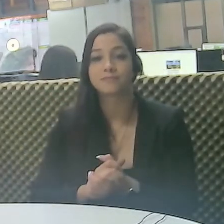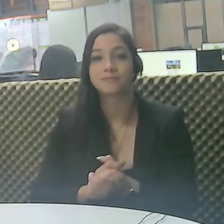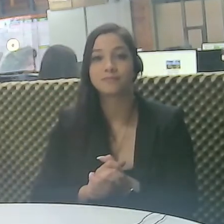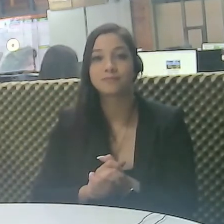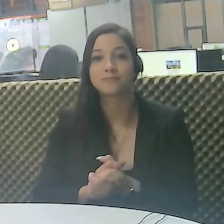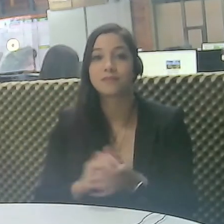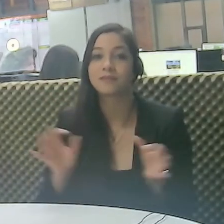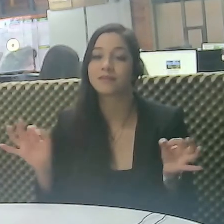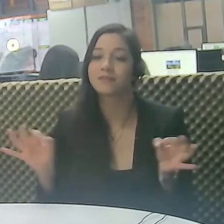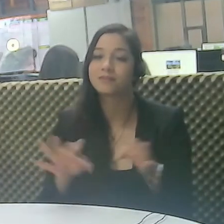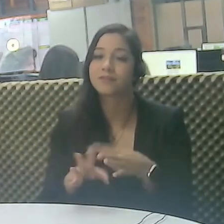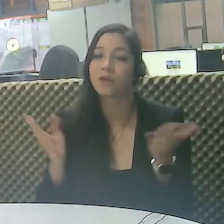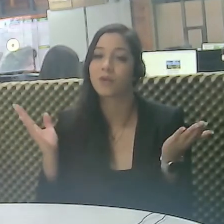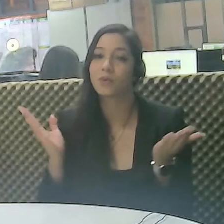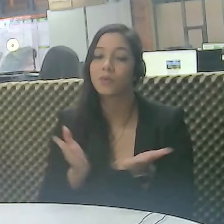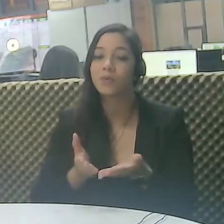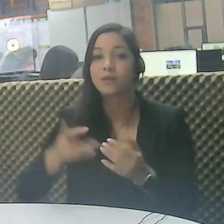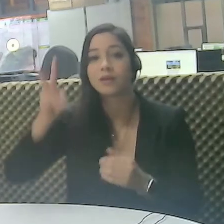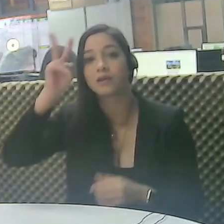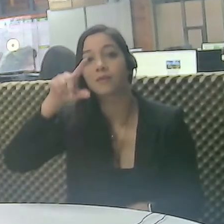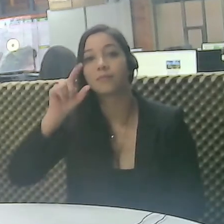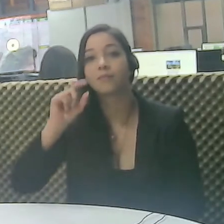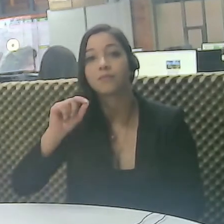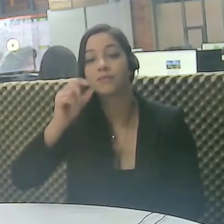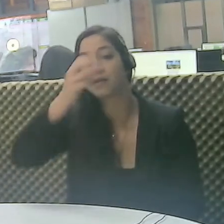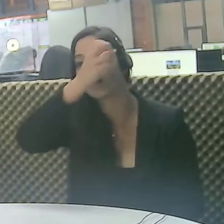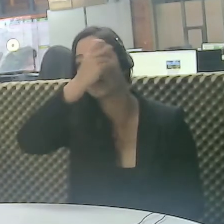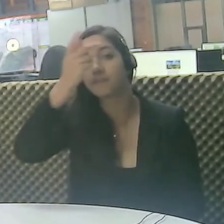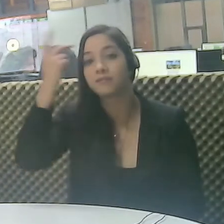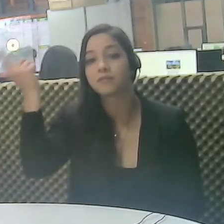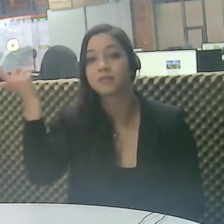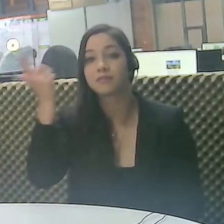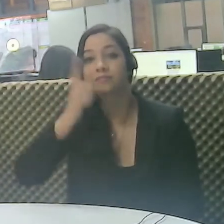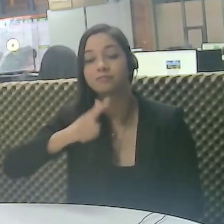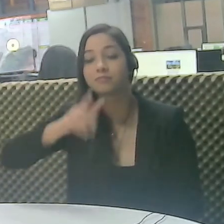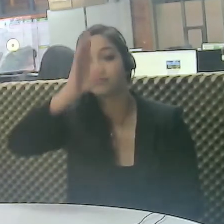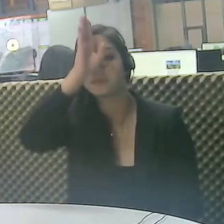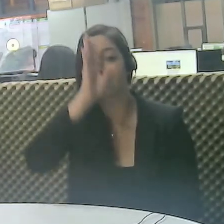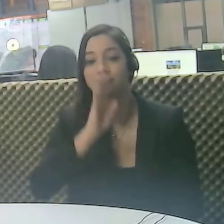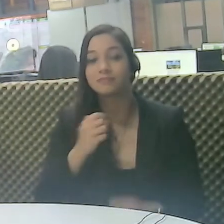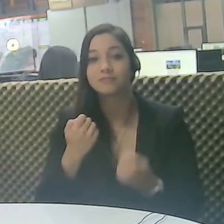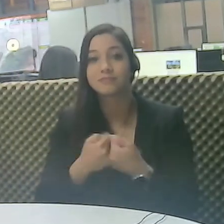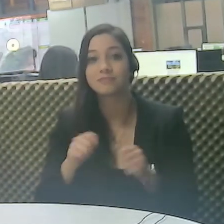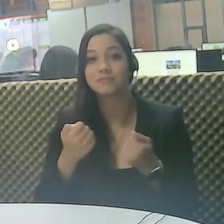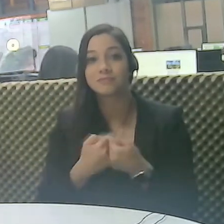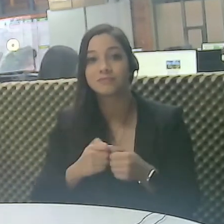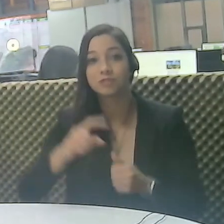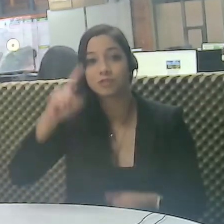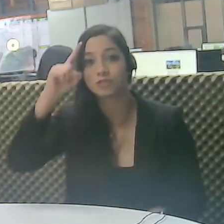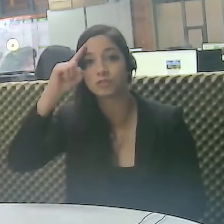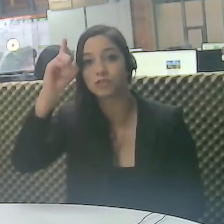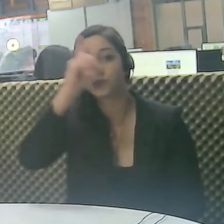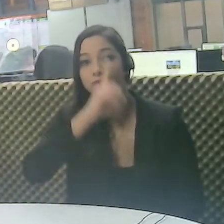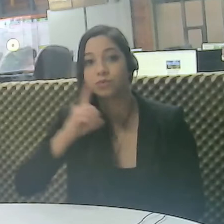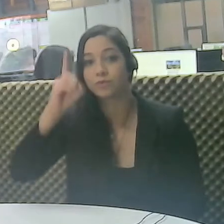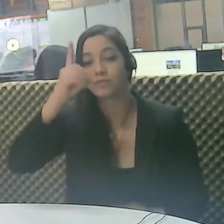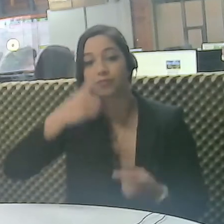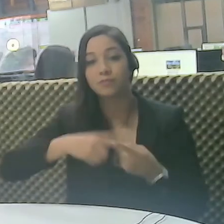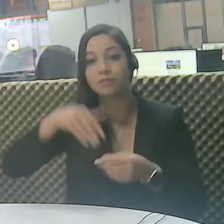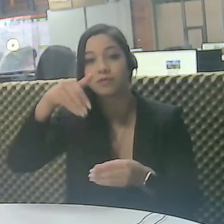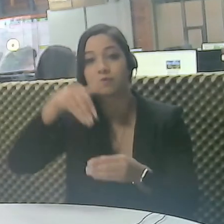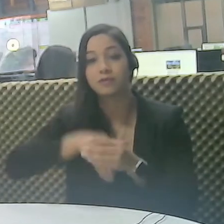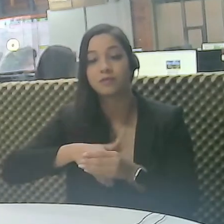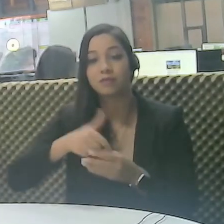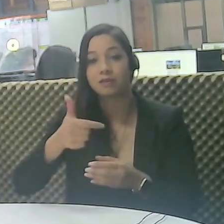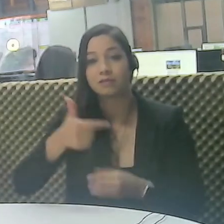E a gente encerra essa edição lembrando que a Prefeitura garantiu a gratuidade do transporte público urbano em Uberlândia neste domingo por conta do